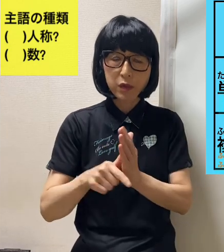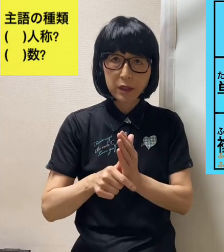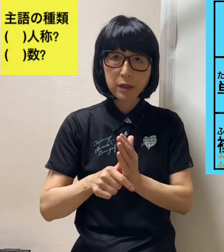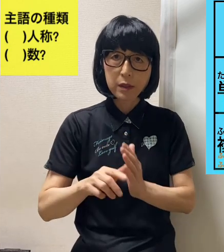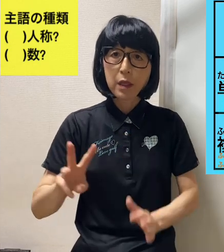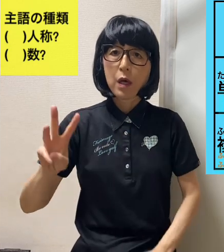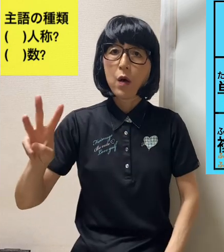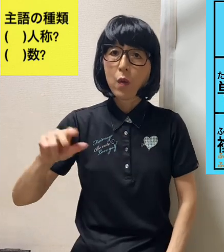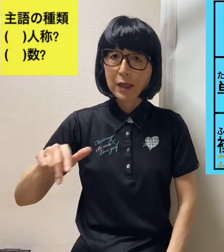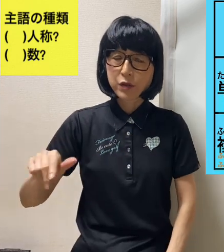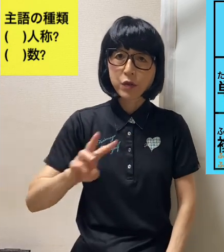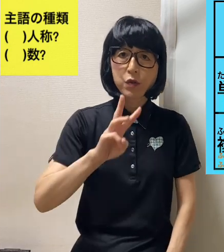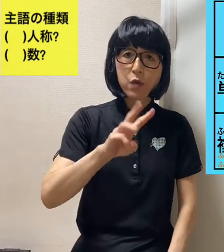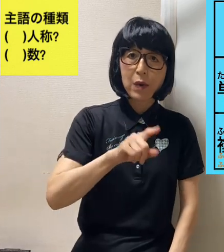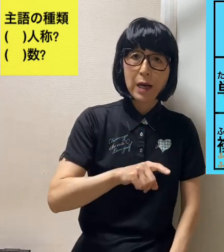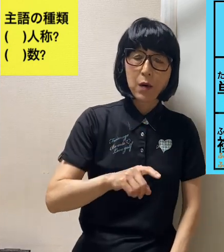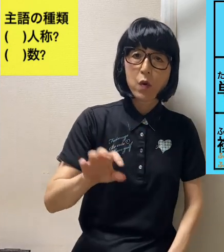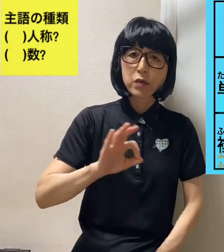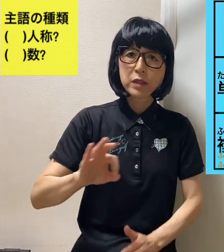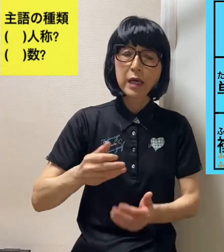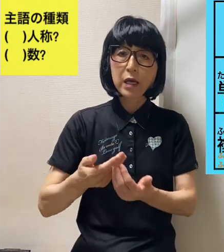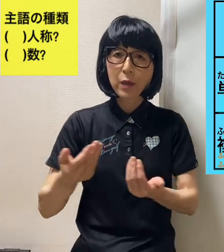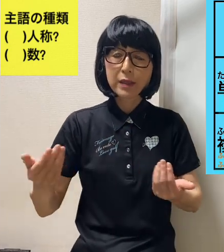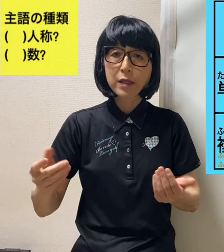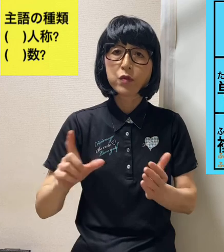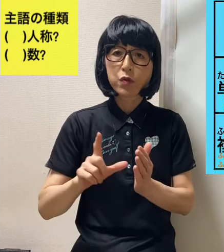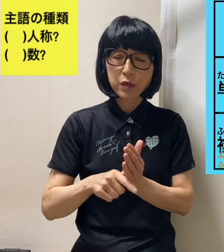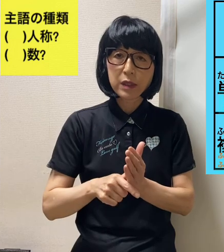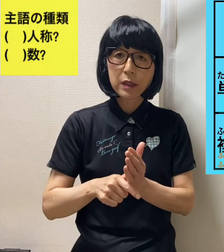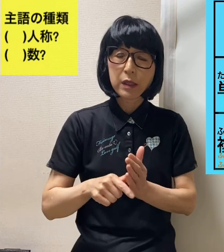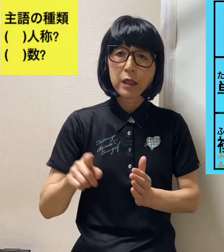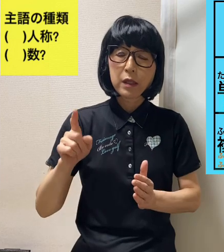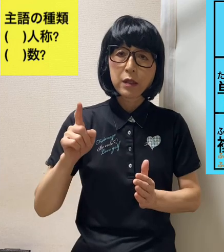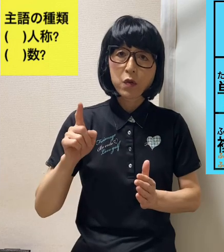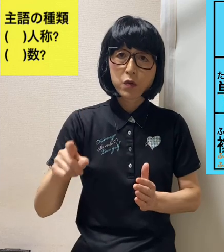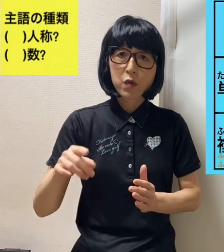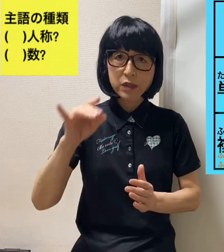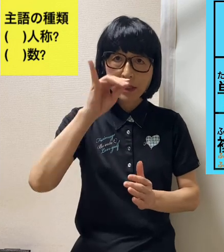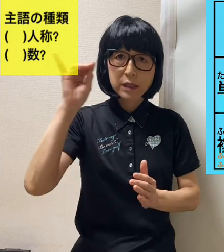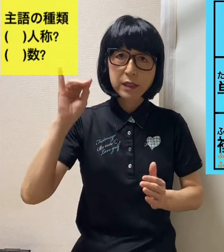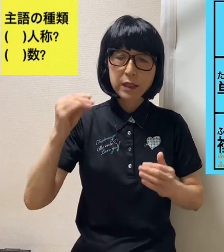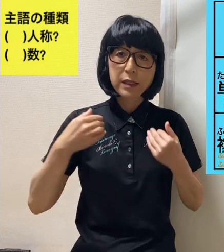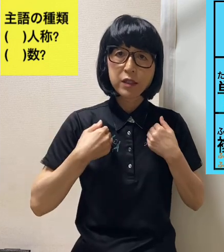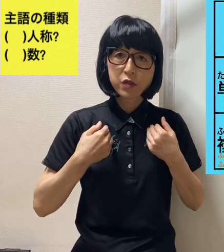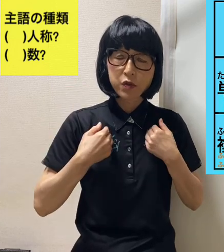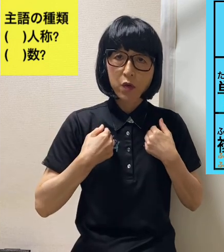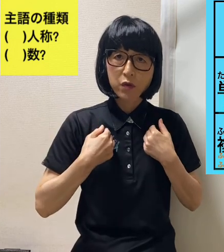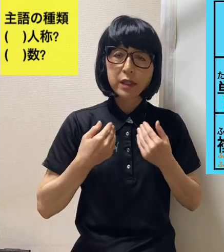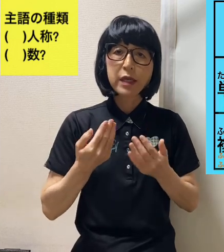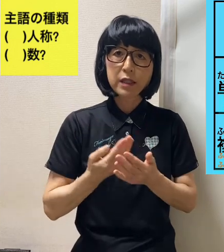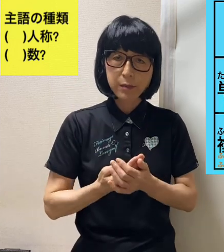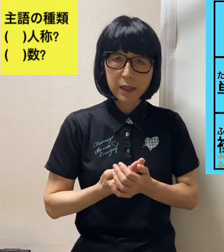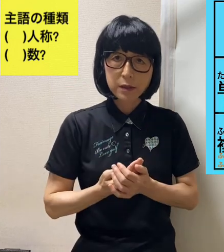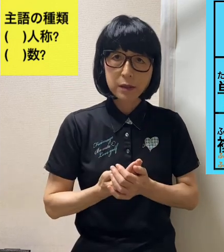ける時、 was、 were を使い分ける時、この知識が必要になります